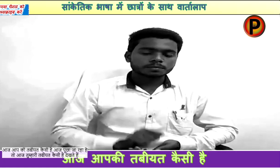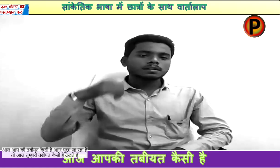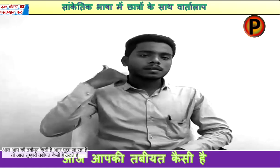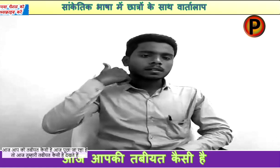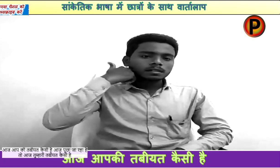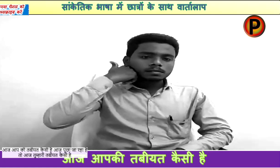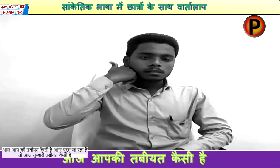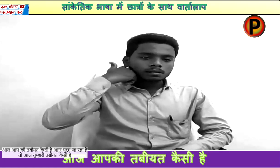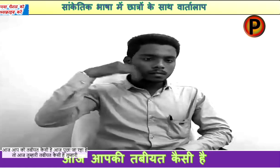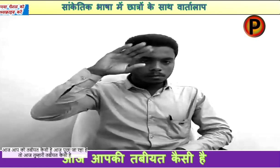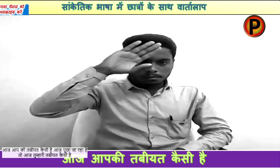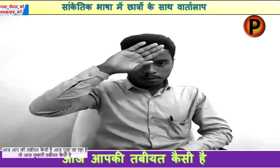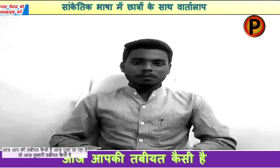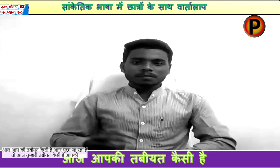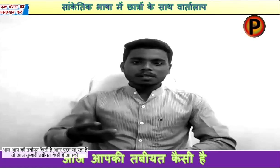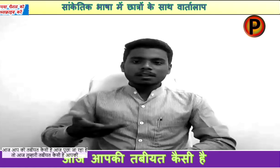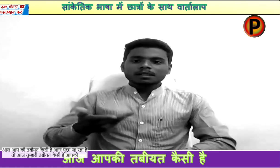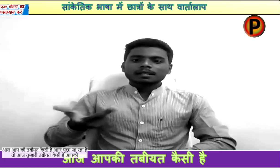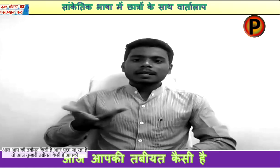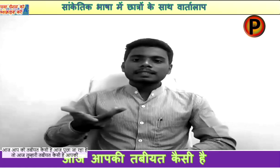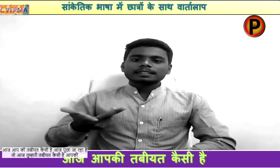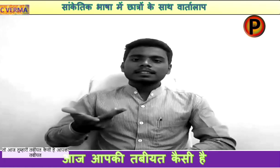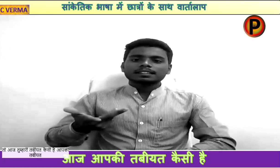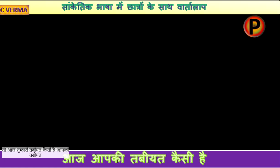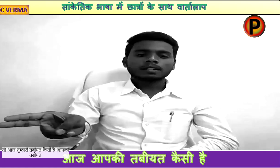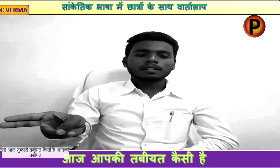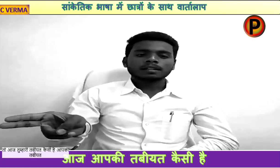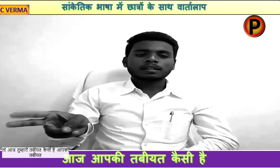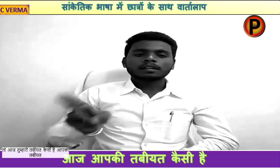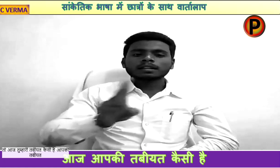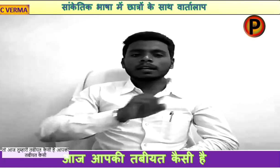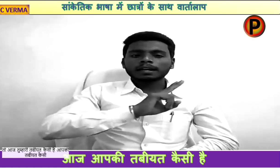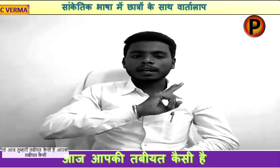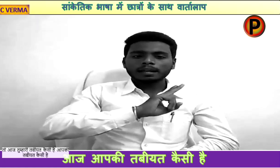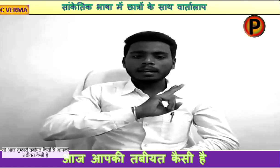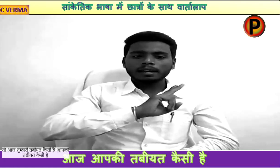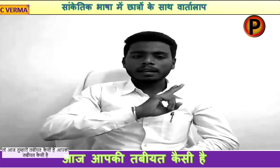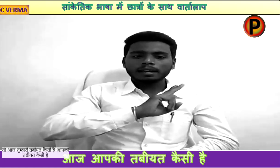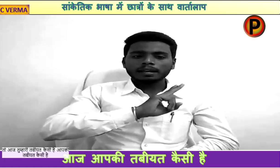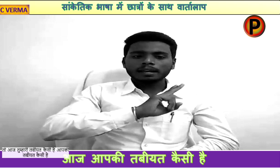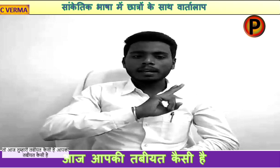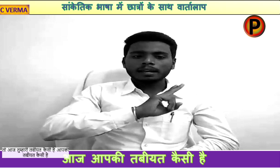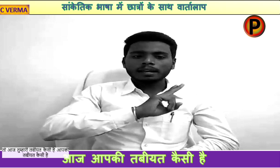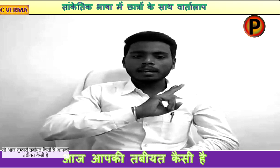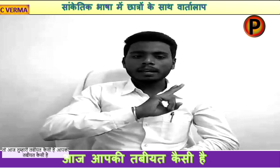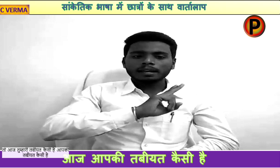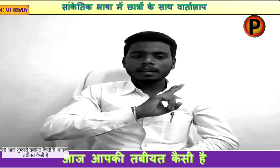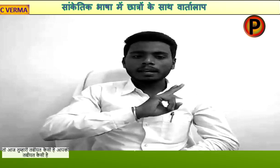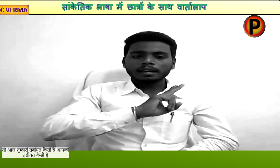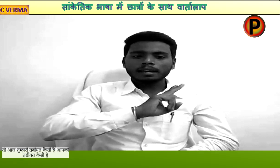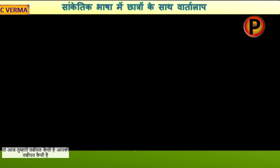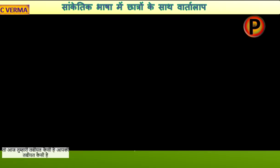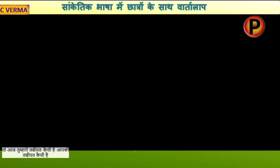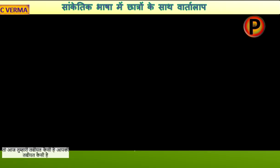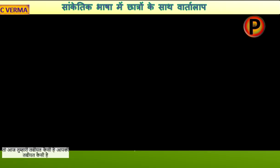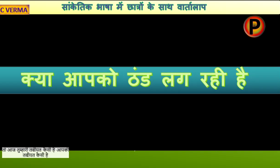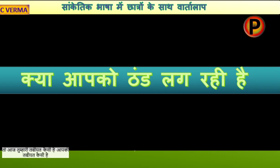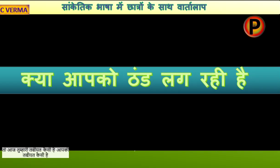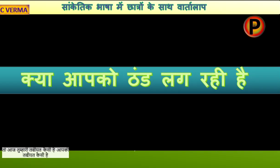तुम्हारी आपकी तबीयत कैसी है, ये पूछा जाएगा इस प्रकार से। इसी प्रकार से संकेत होगा,